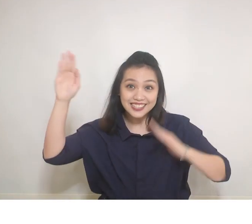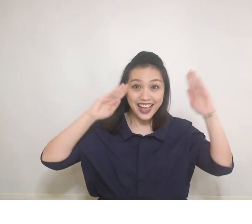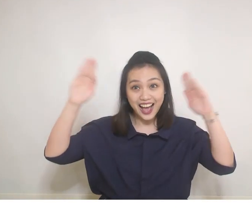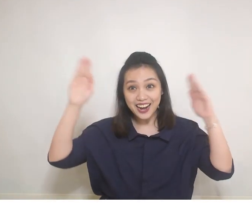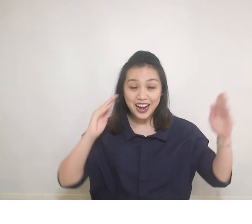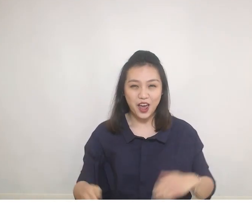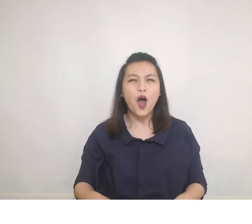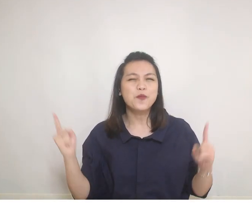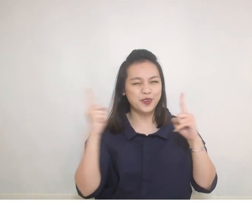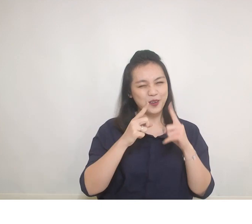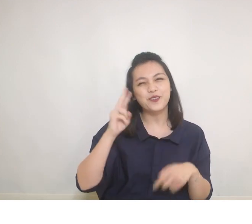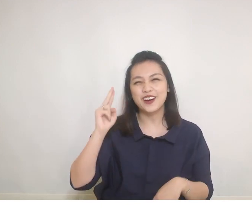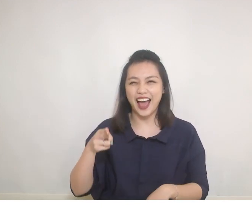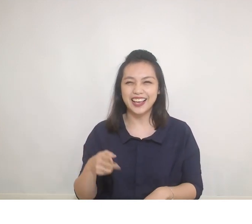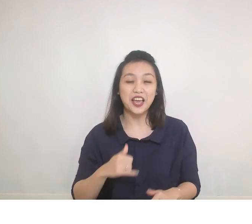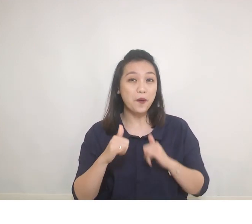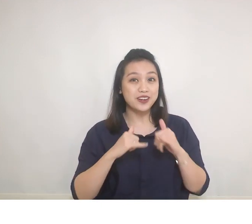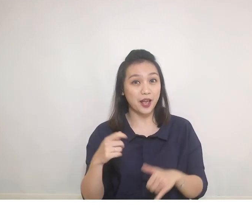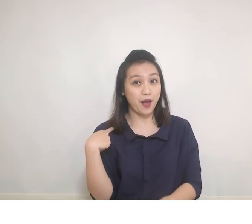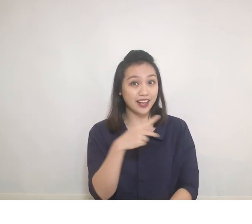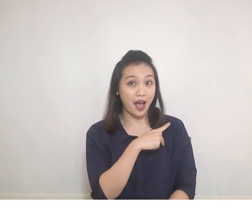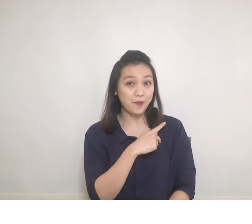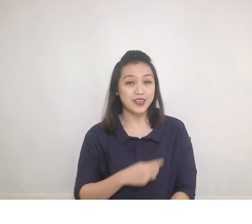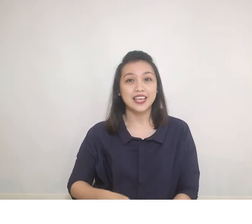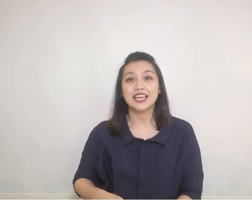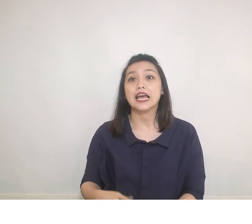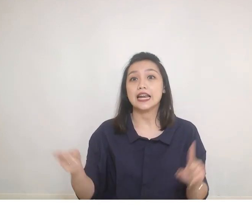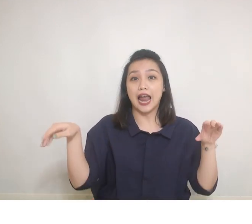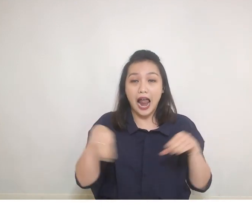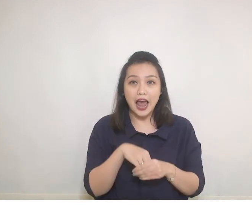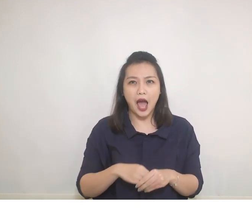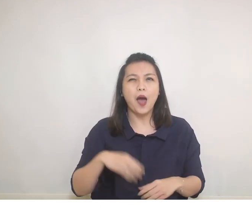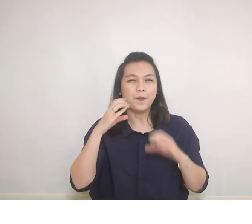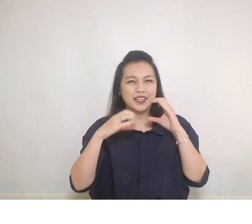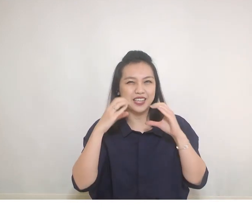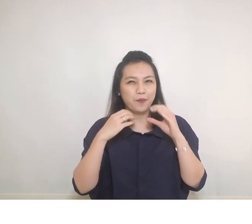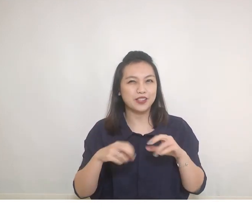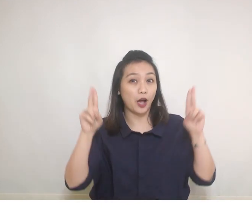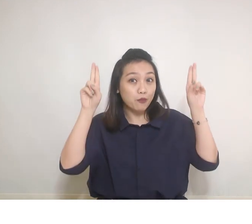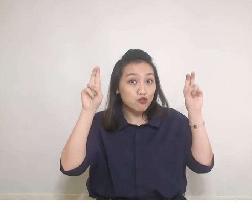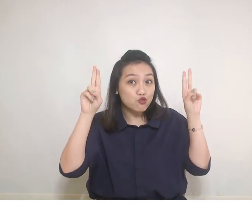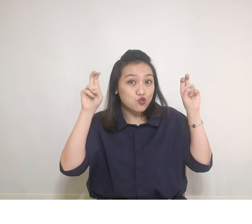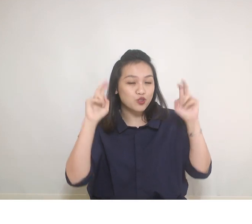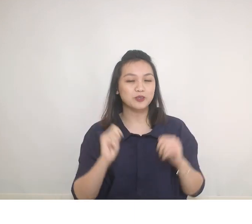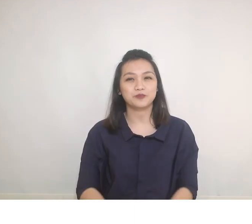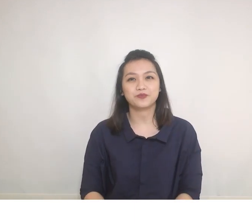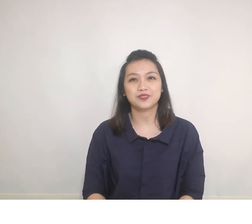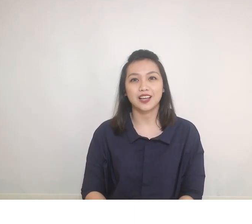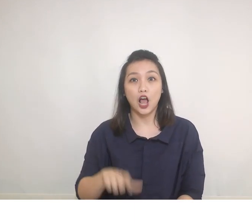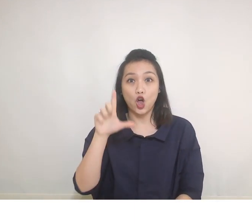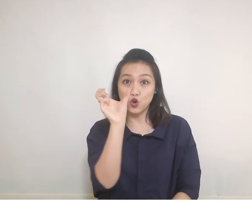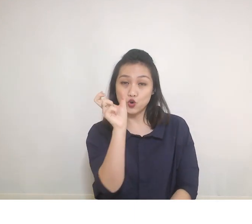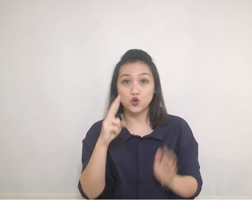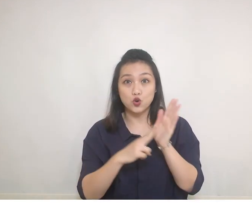Shalom, berjumpa kembali bersama dengan kami dalam topical discussion. Hari ini kita ditemani oleh beberapa narasumber, antaranya adalah Lunardi dan